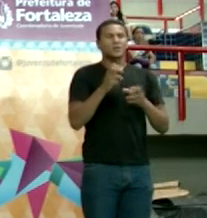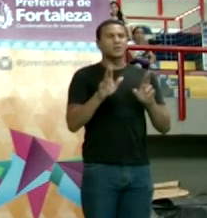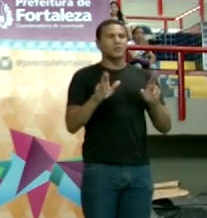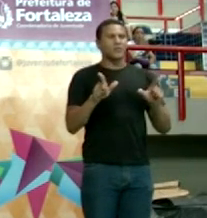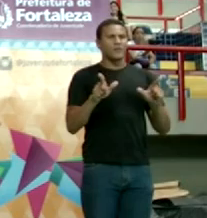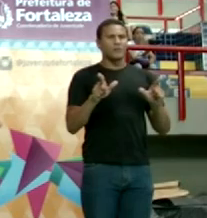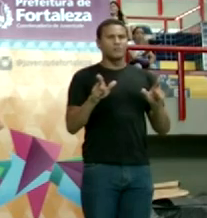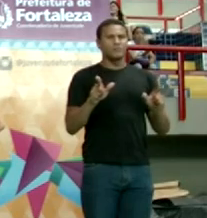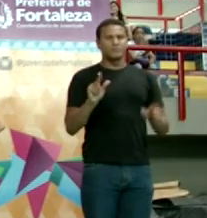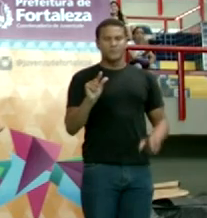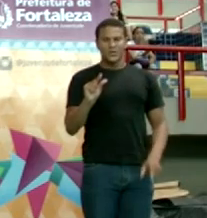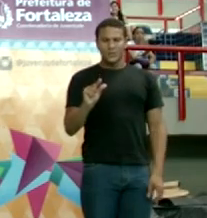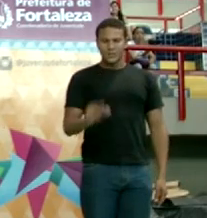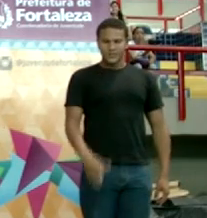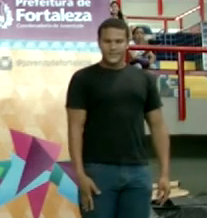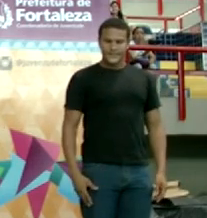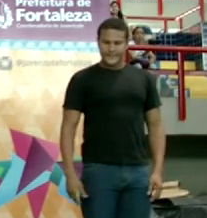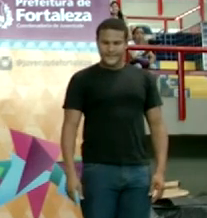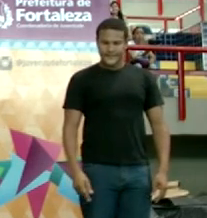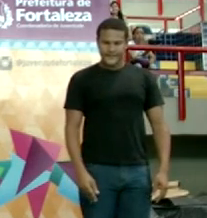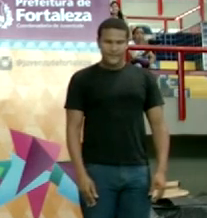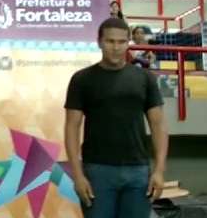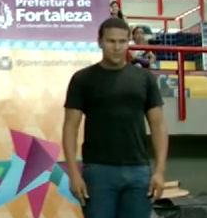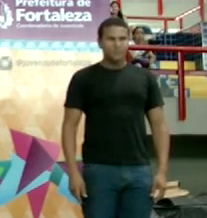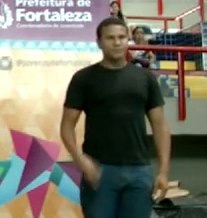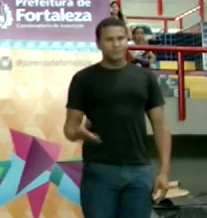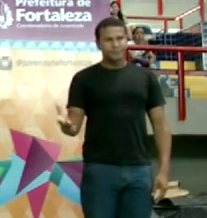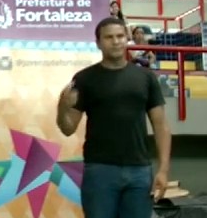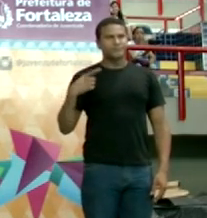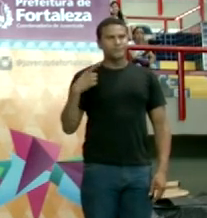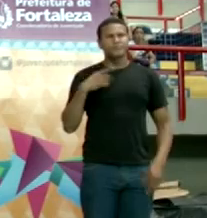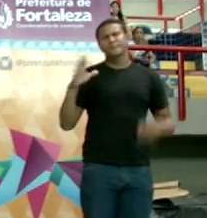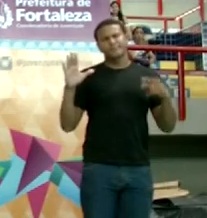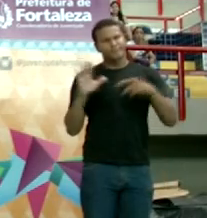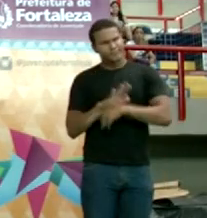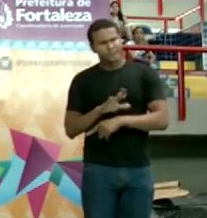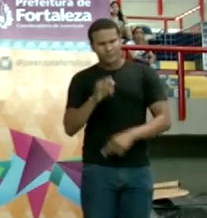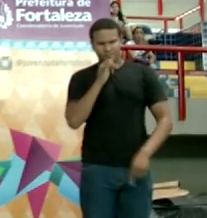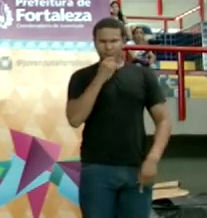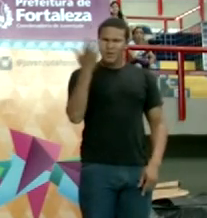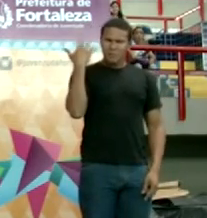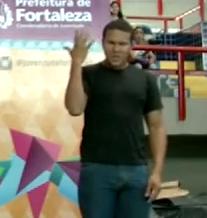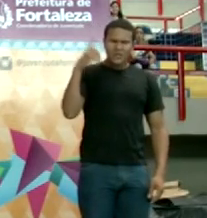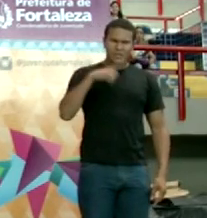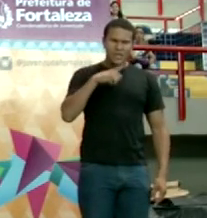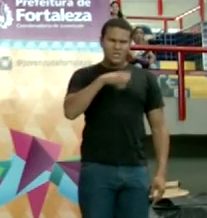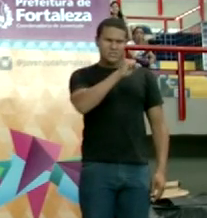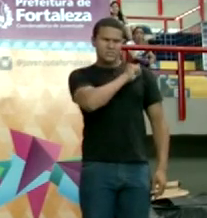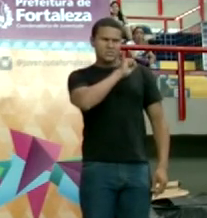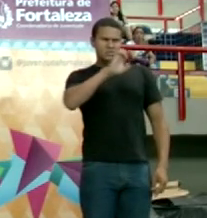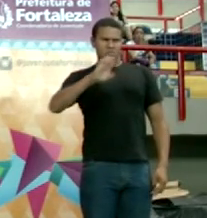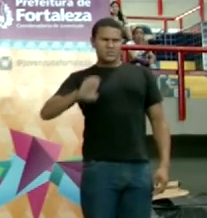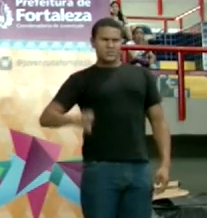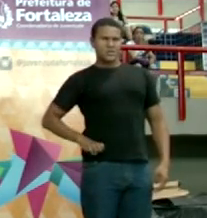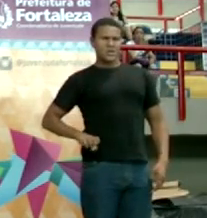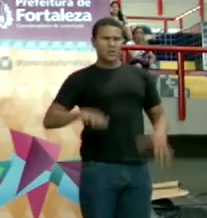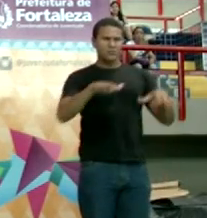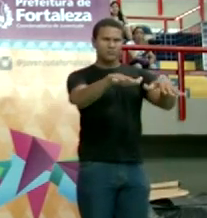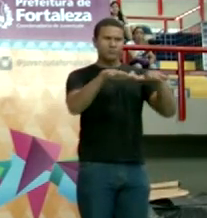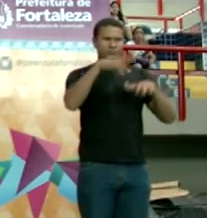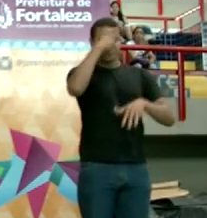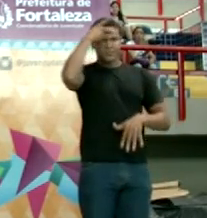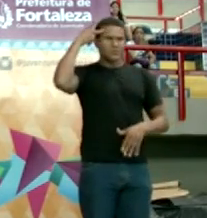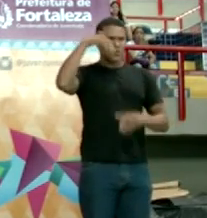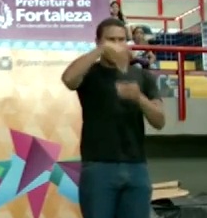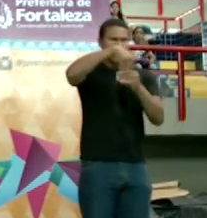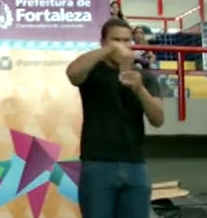Muito bem. Perguntou aqui então meu nobre amigo, Herciliano, na época existia um Senado? Se existia, qual era a sua função? Existia Senado,